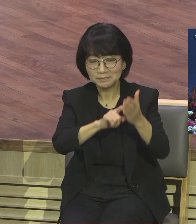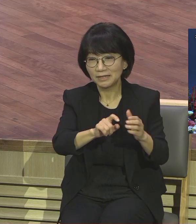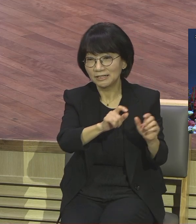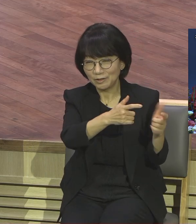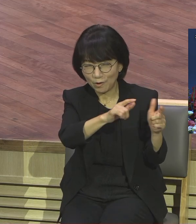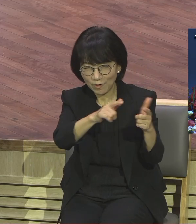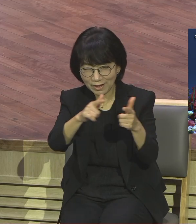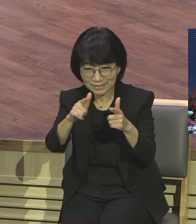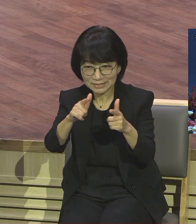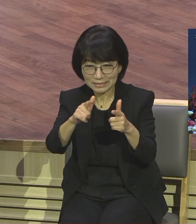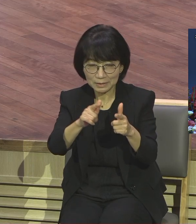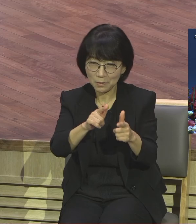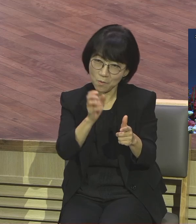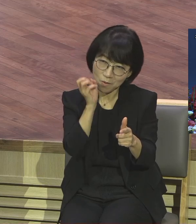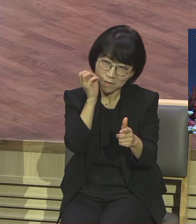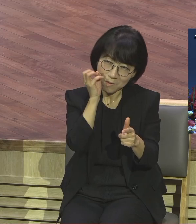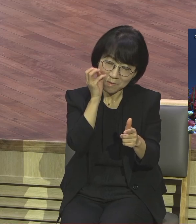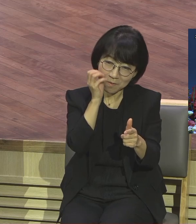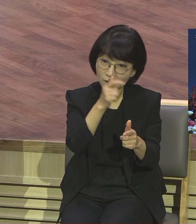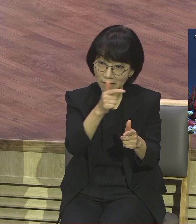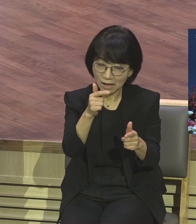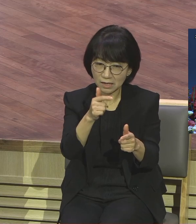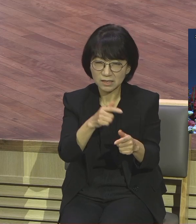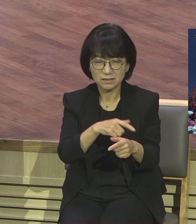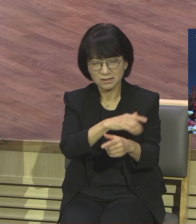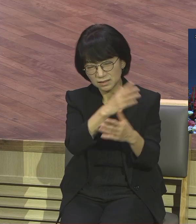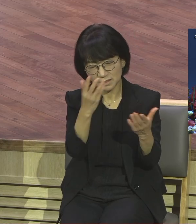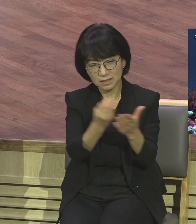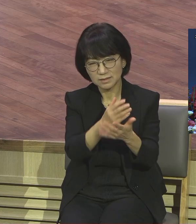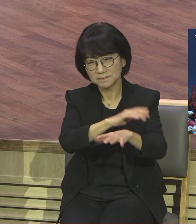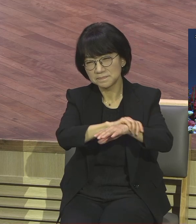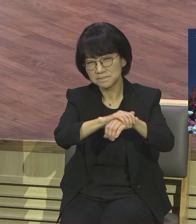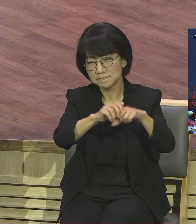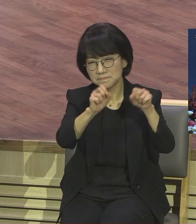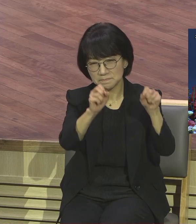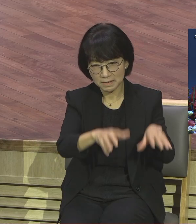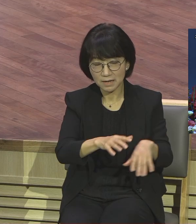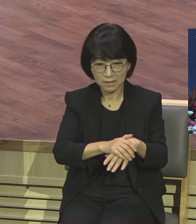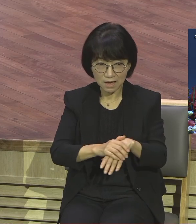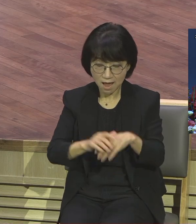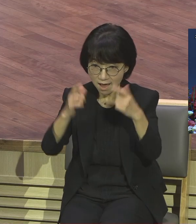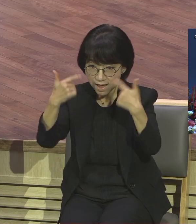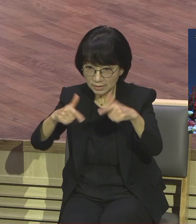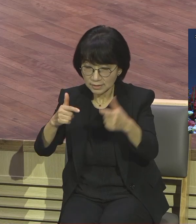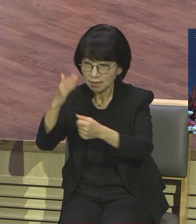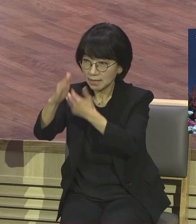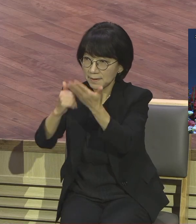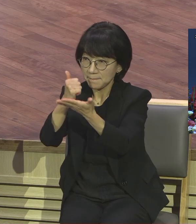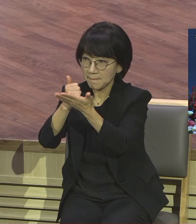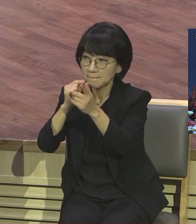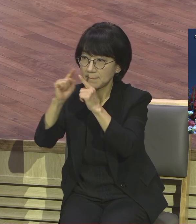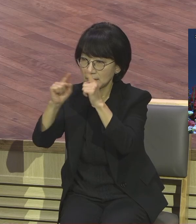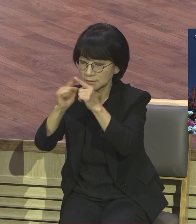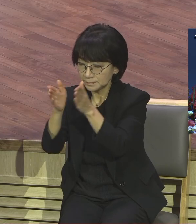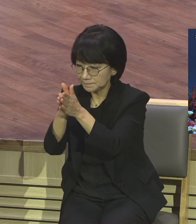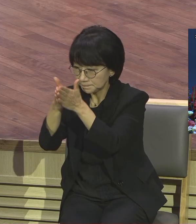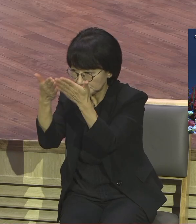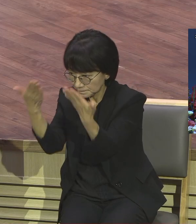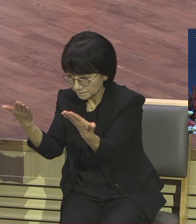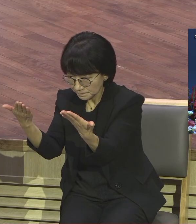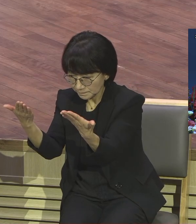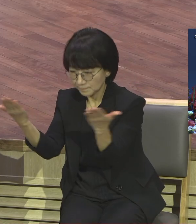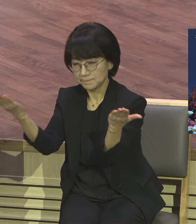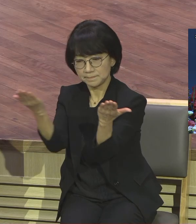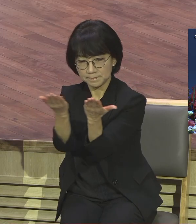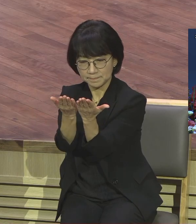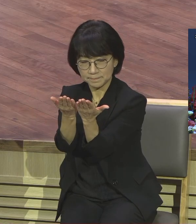그러한 신기한 것들, 그거 다 속임수예요. 말씀에 근거하시 바랍니다. 하나님의 말씀을 잡아야지.